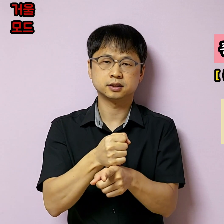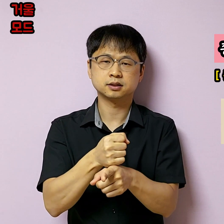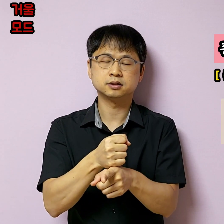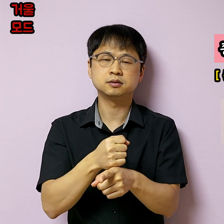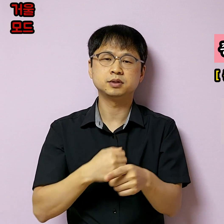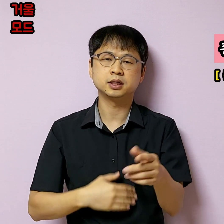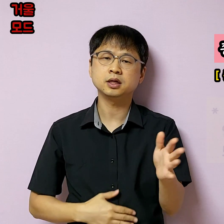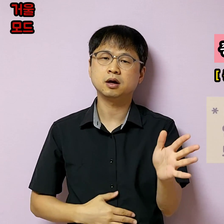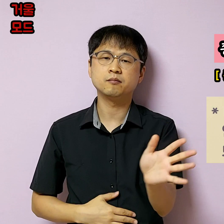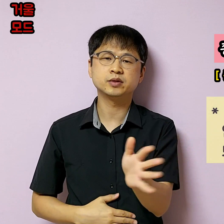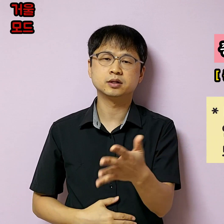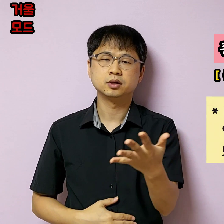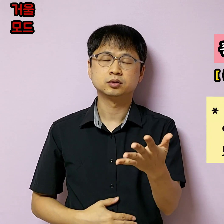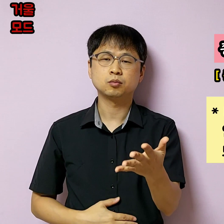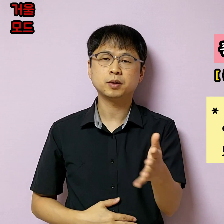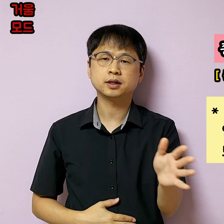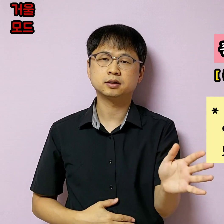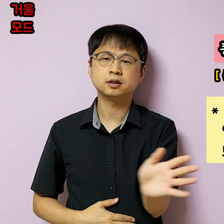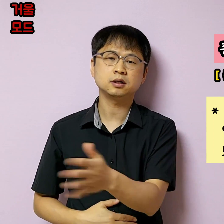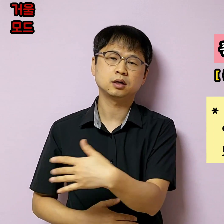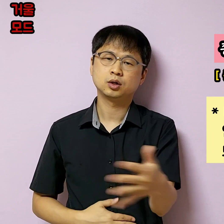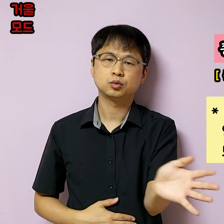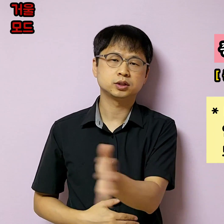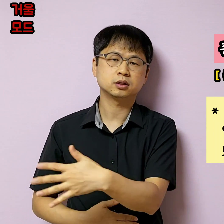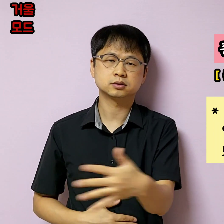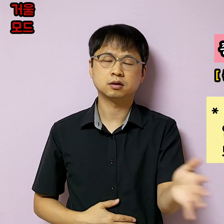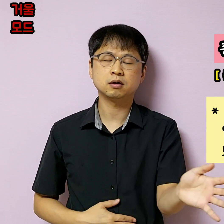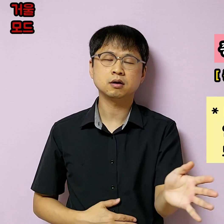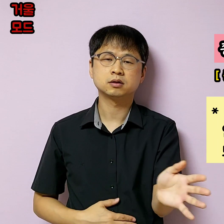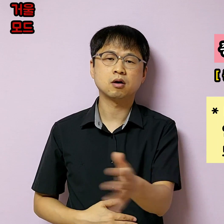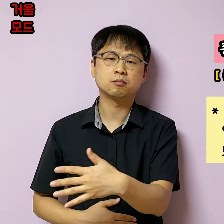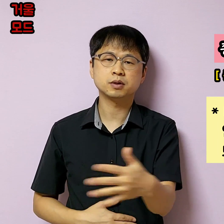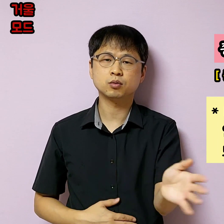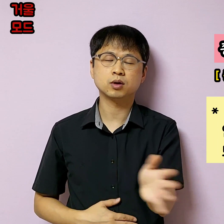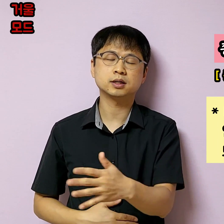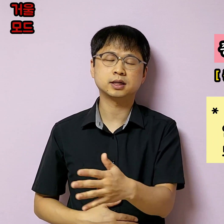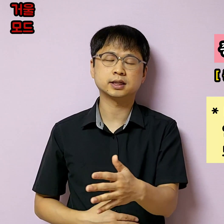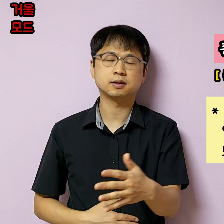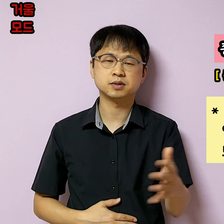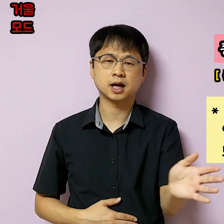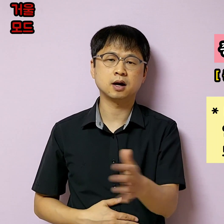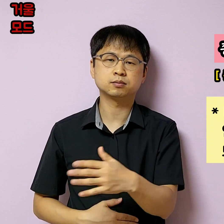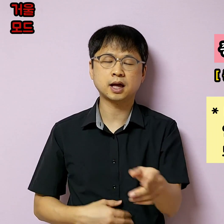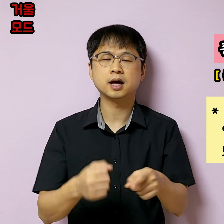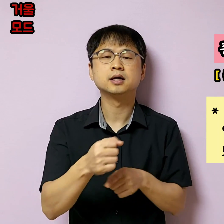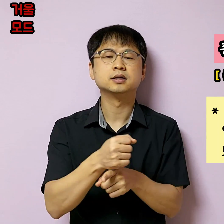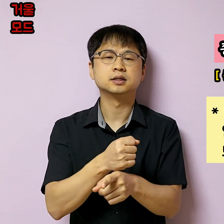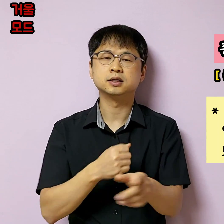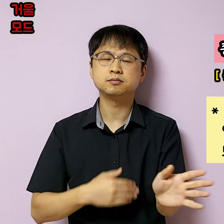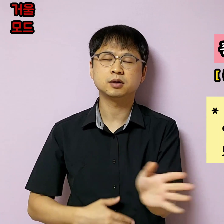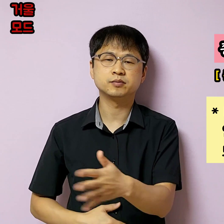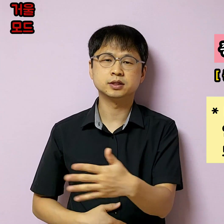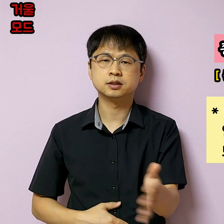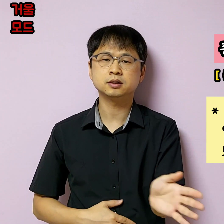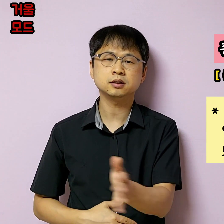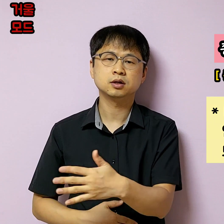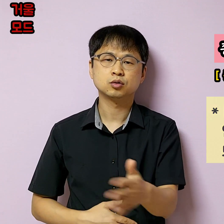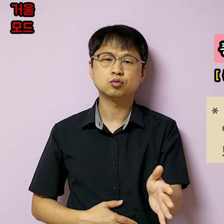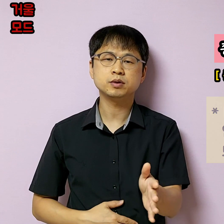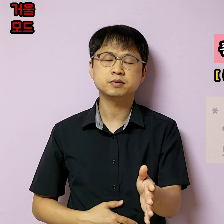그래서 의미 없는 손바닥을 휘저어서 텅 빈 공간을 나타냅니다. 없다, 의미 없는 꾸밈을